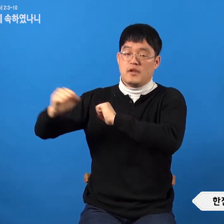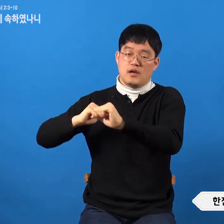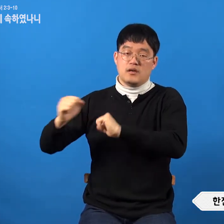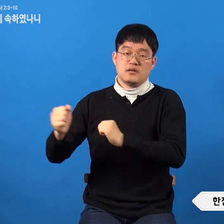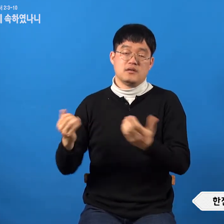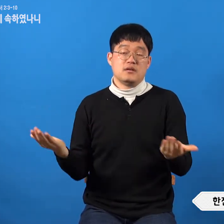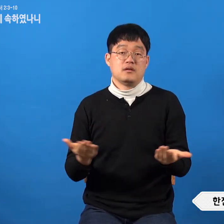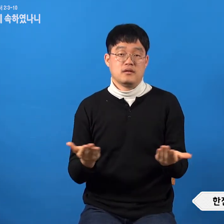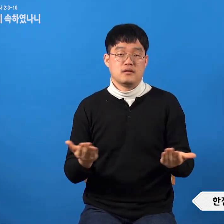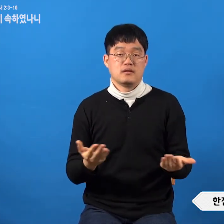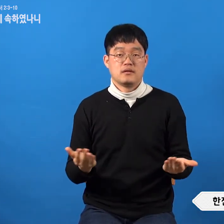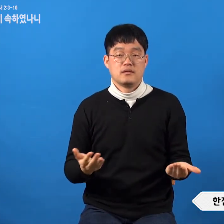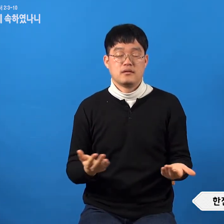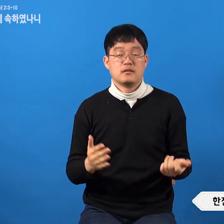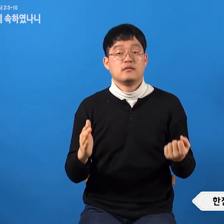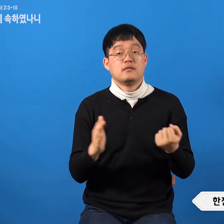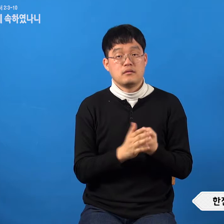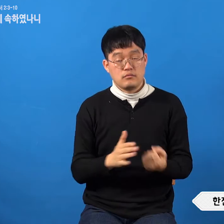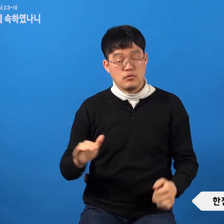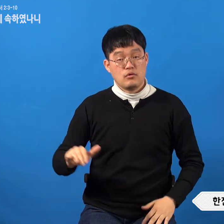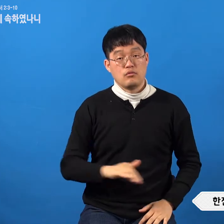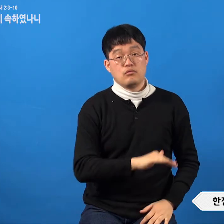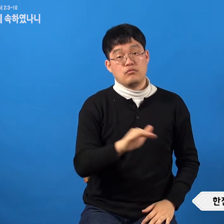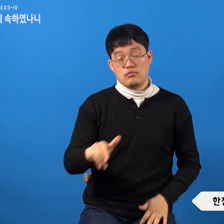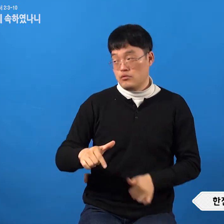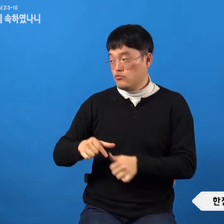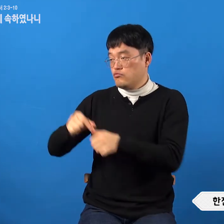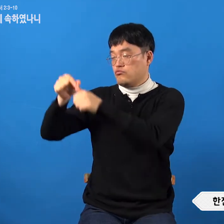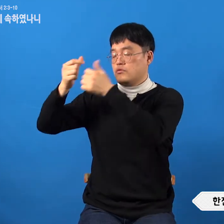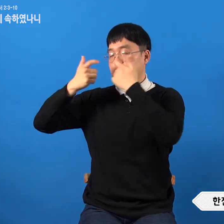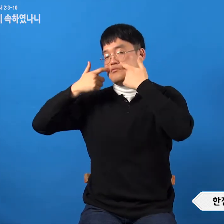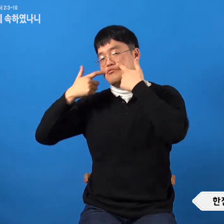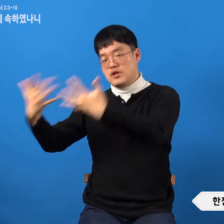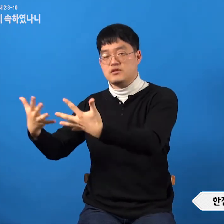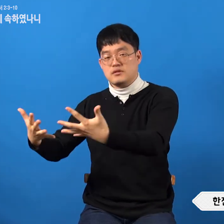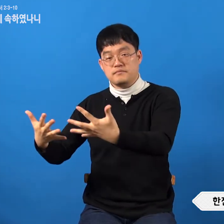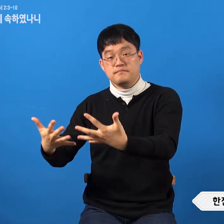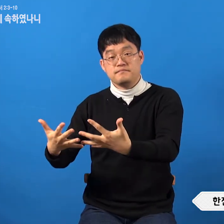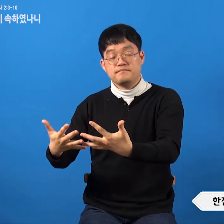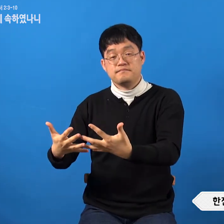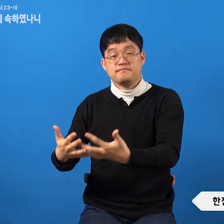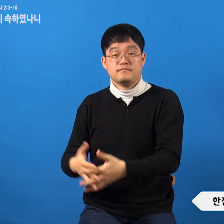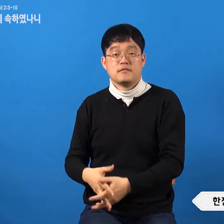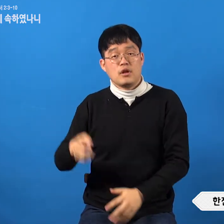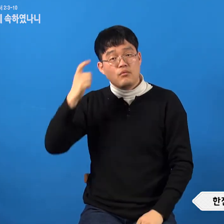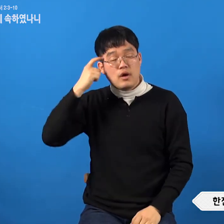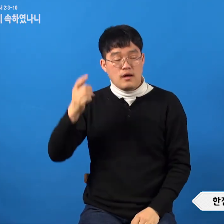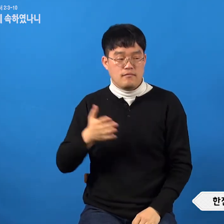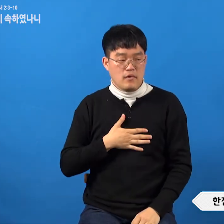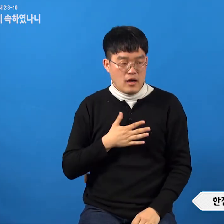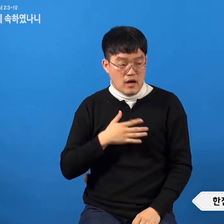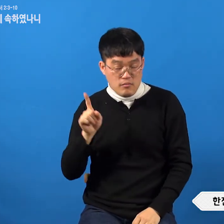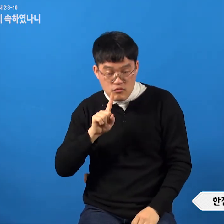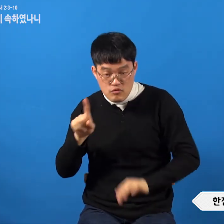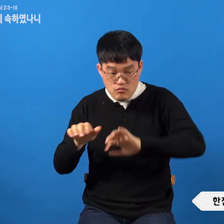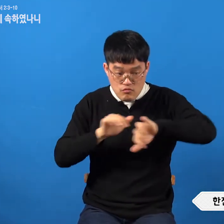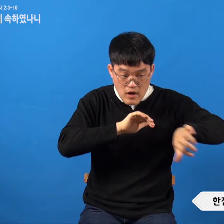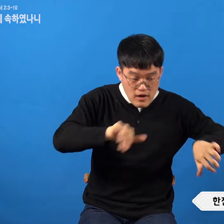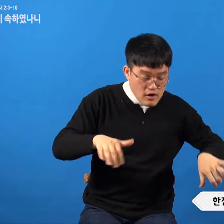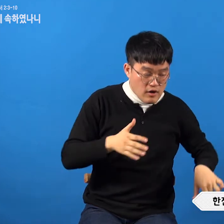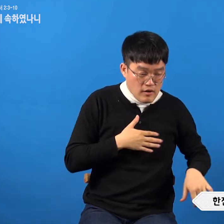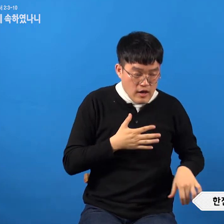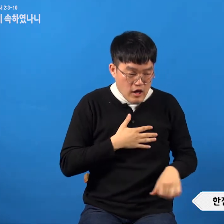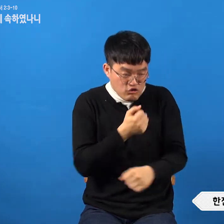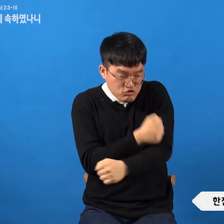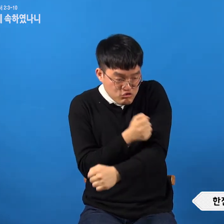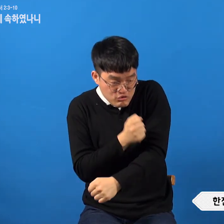일입니다. 그래서 우리의 구원은 확실합니다. 만약에 우리가 무슨 관여할 수 있는 그런